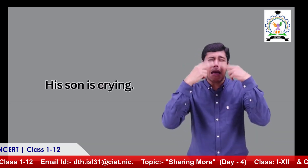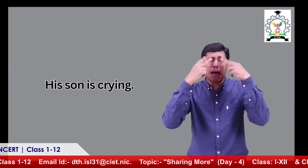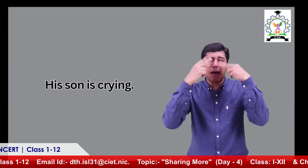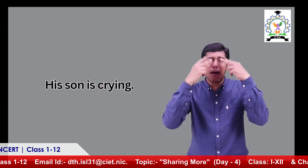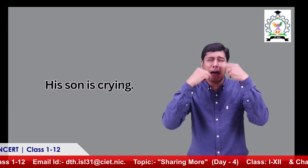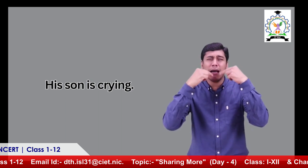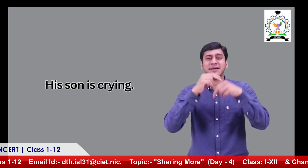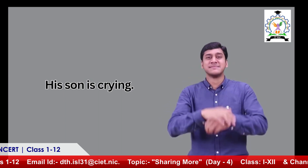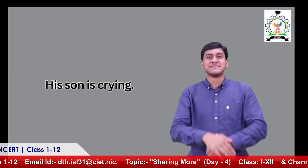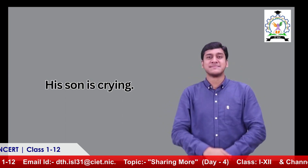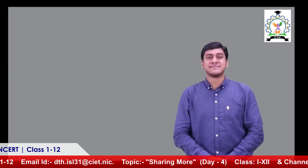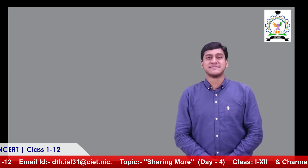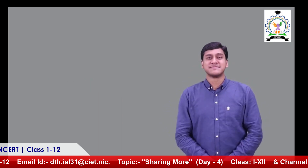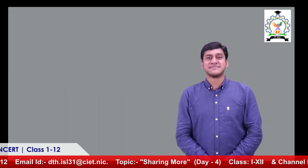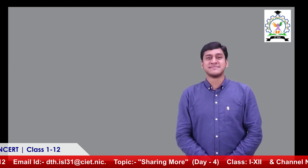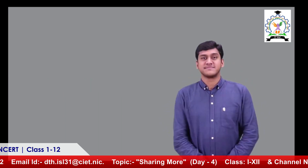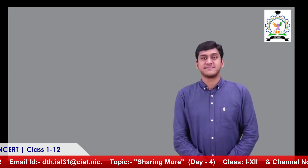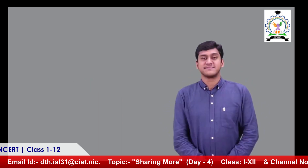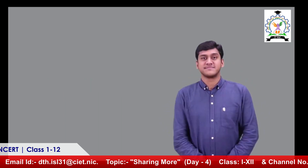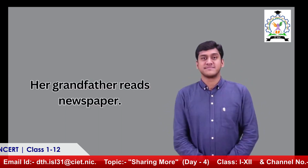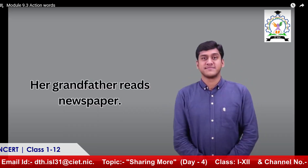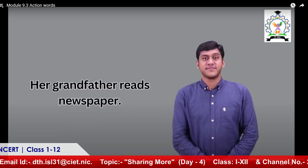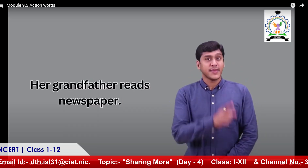उनका बेटा रो रहा है।